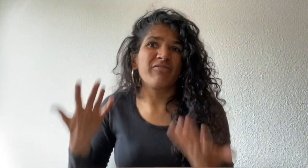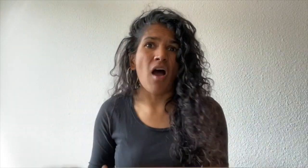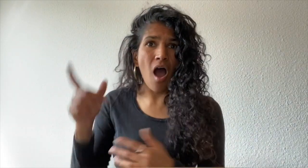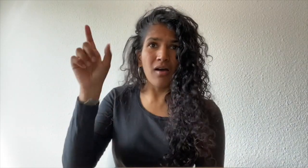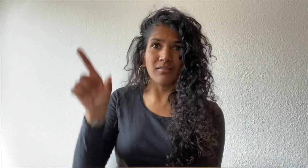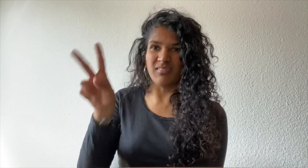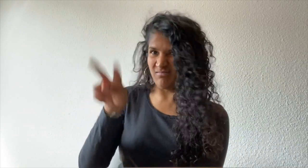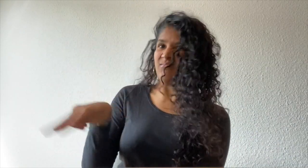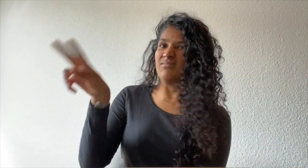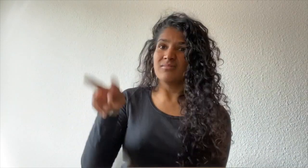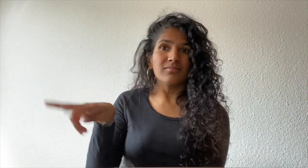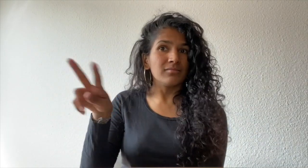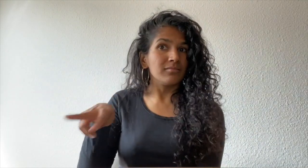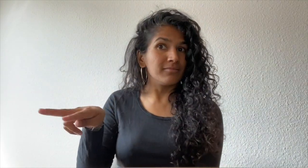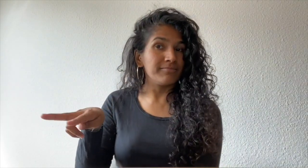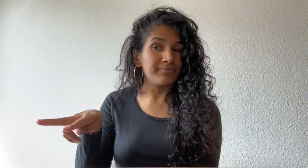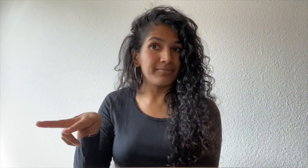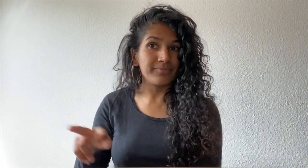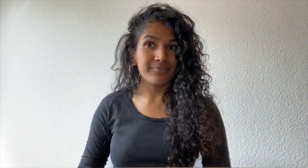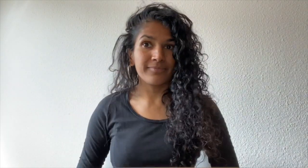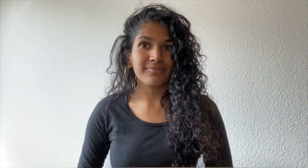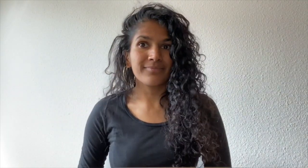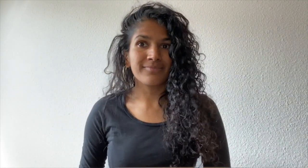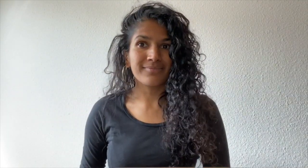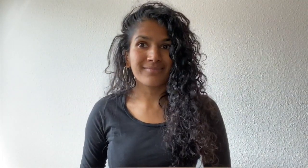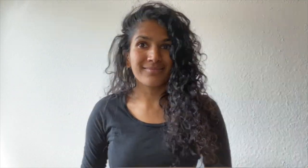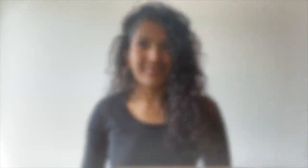Unsicherheit, Schwächen, Ängste